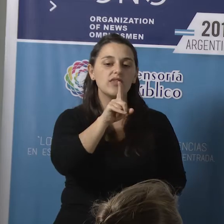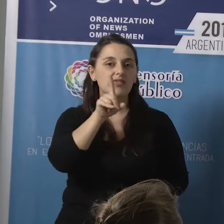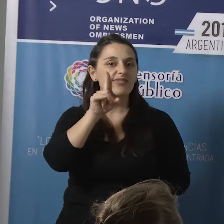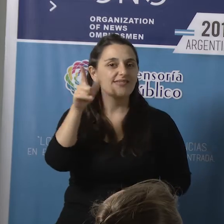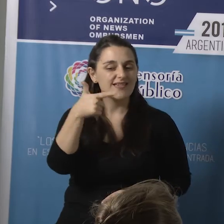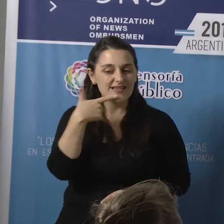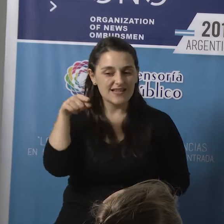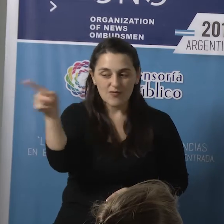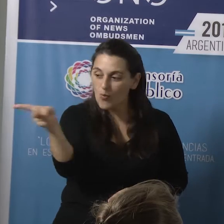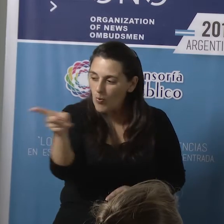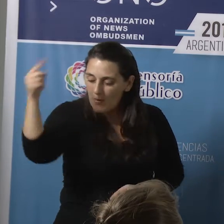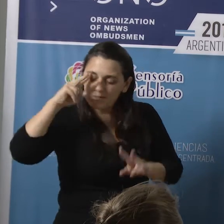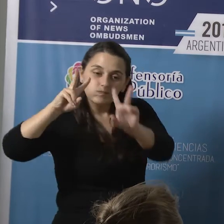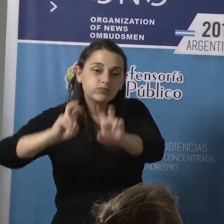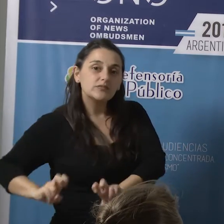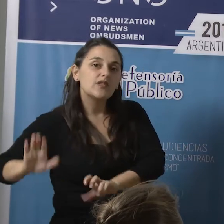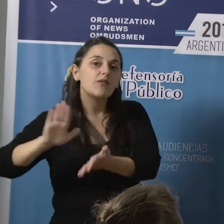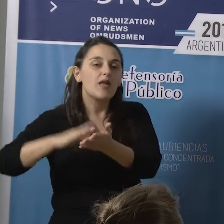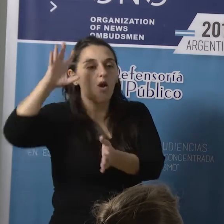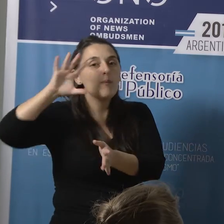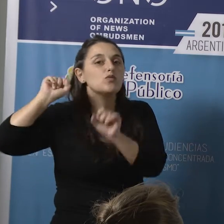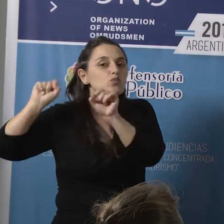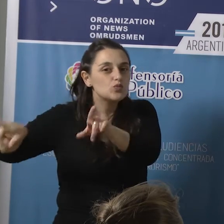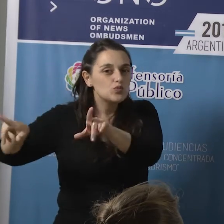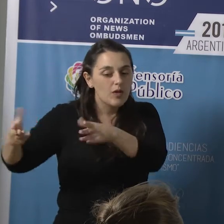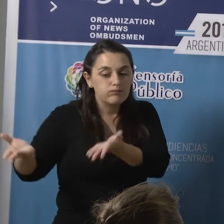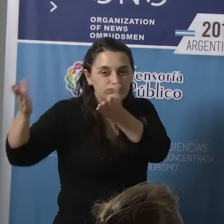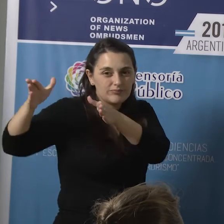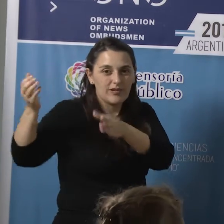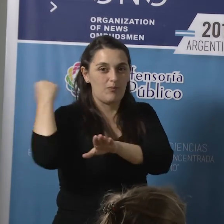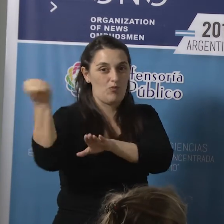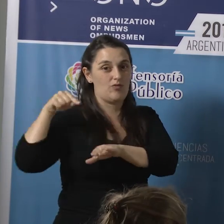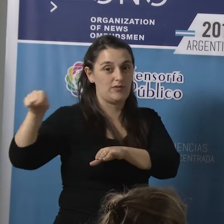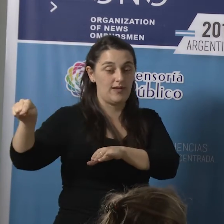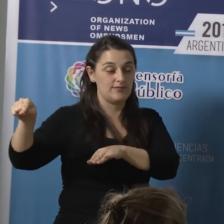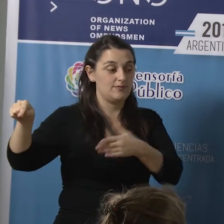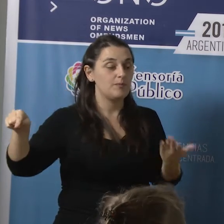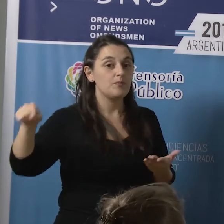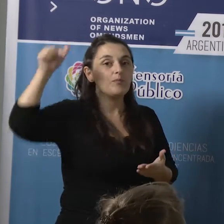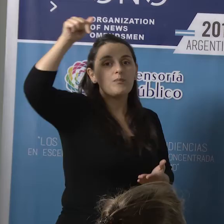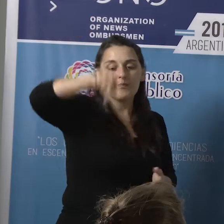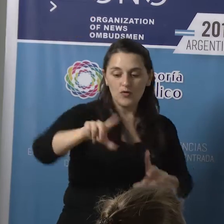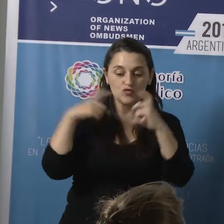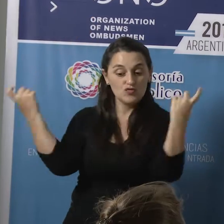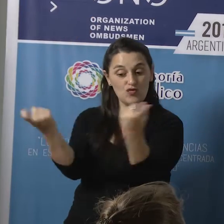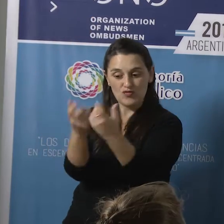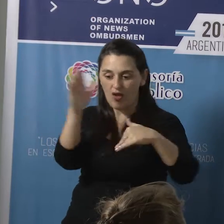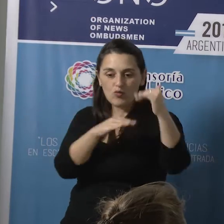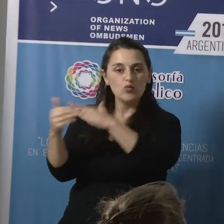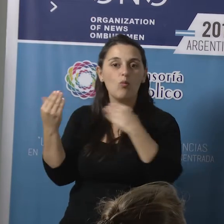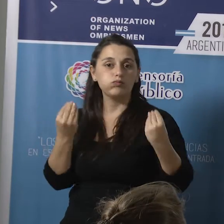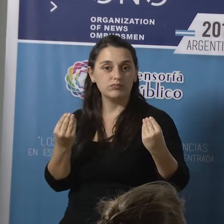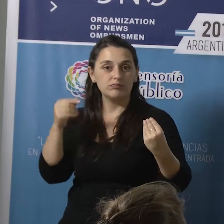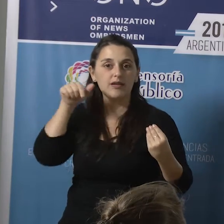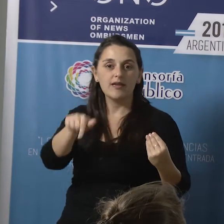la importancia frente a estos dos postulados. Es indiscutible que a raíz de los postulados del constitucionalismo social se vio la